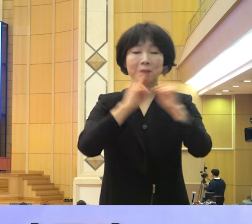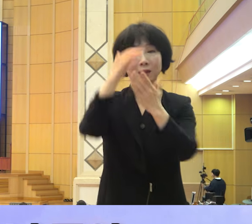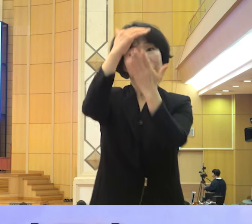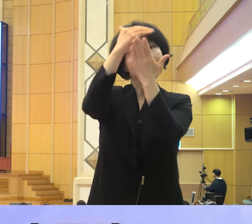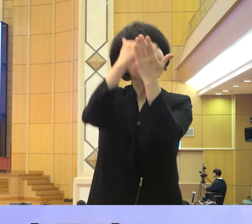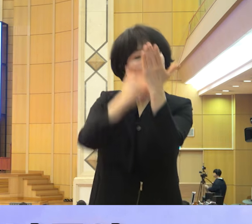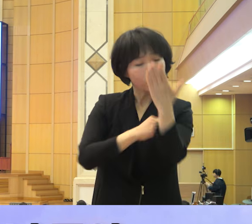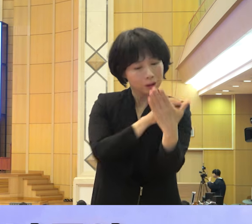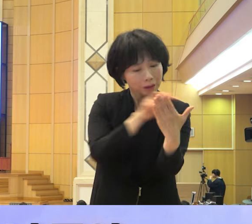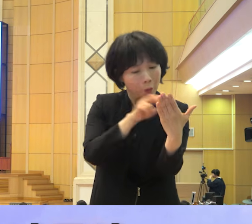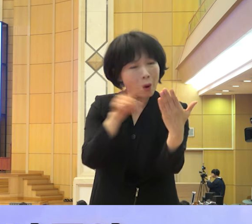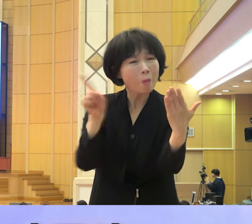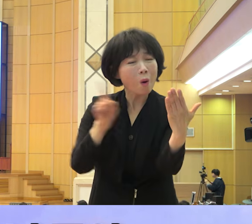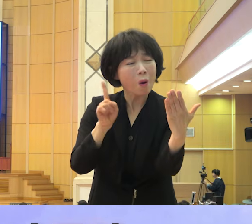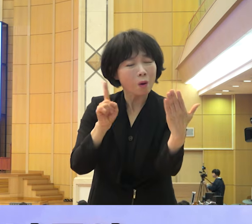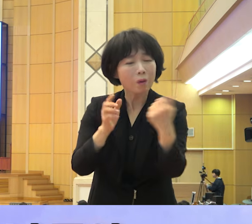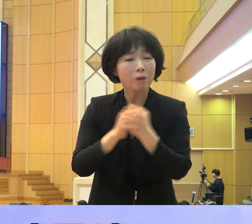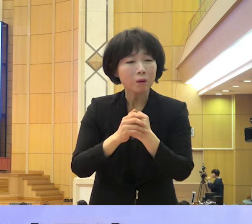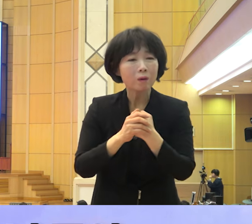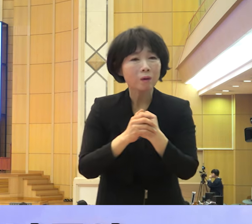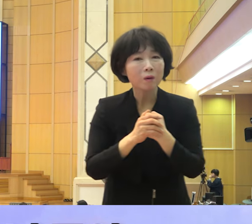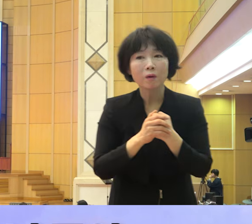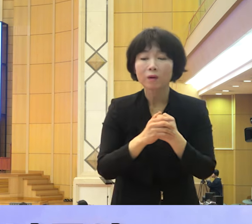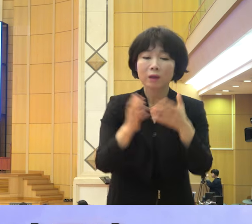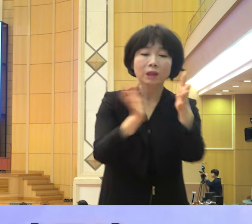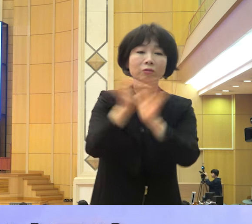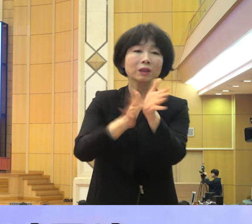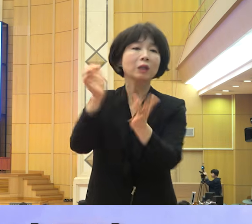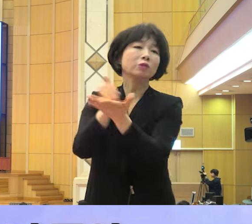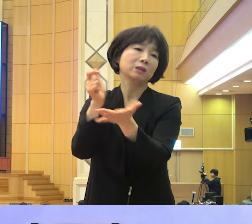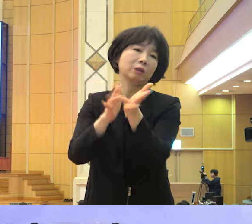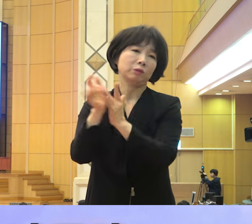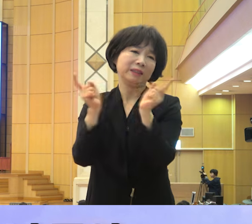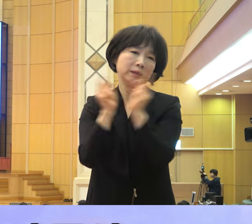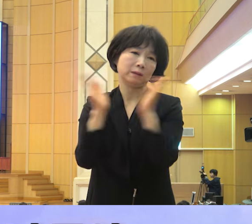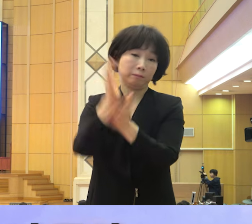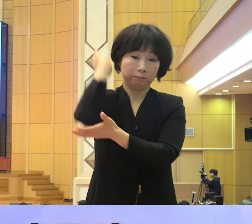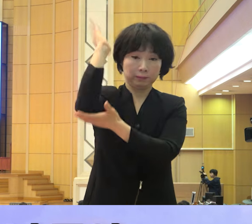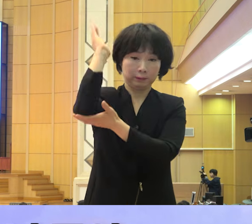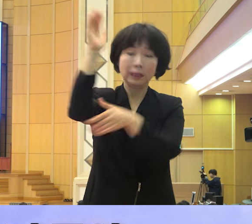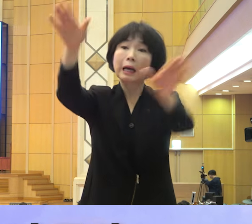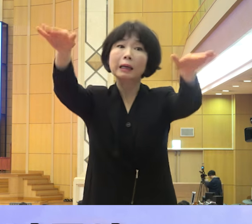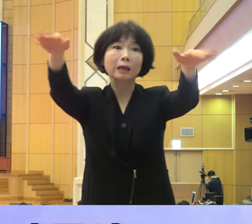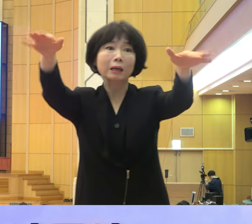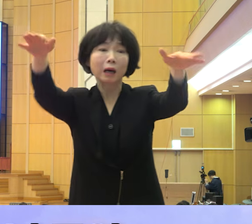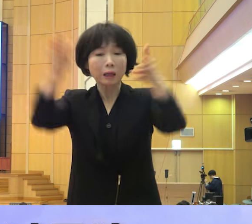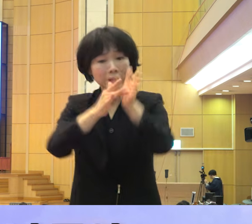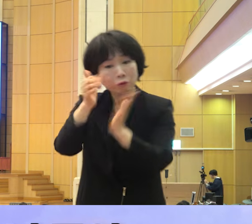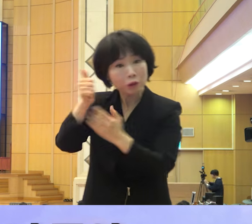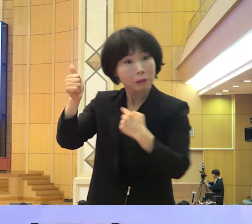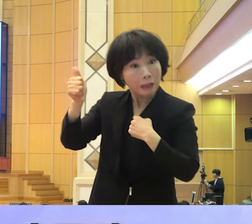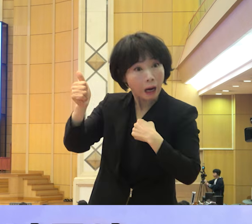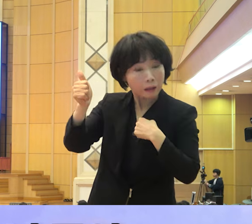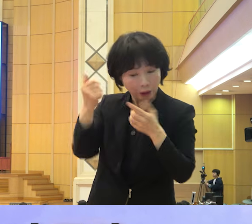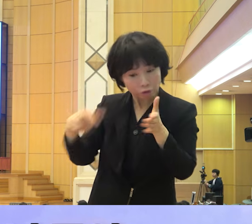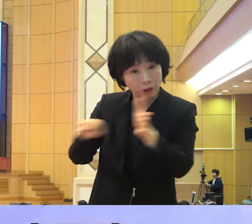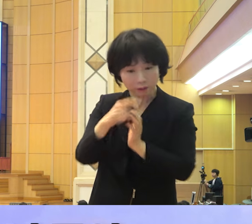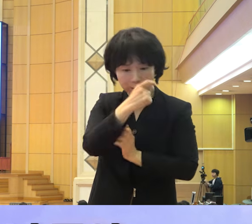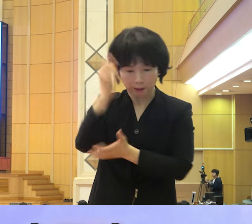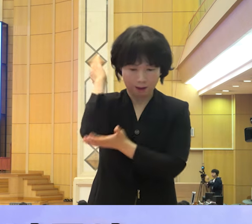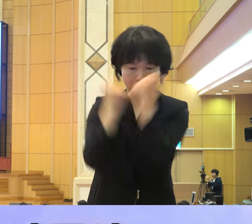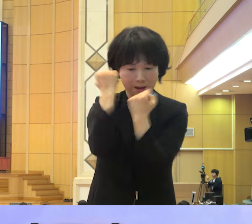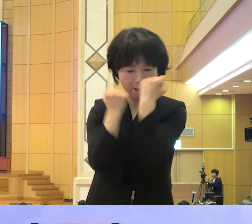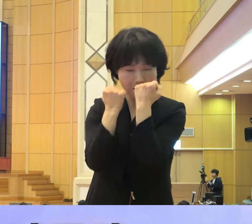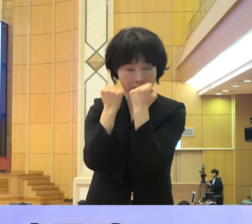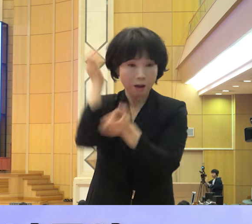말씀을 보면 예수님이 말씀하길 내가 나를 증언하여도